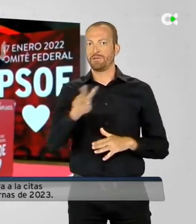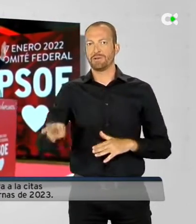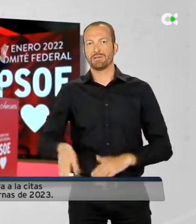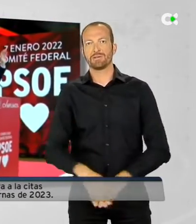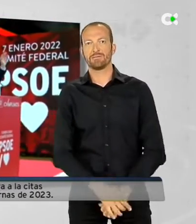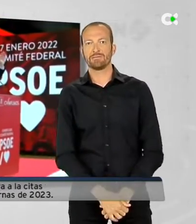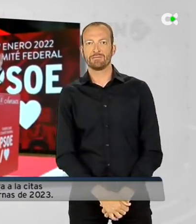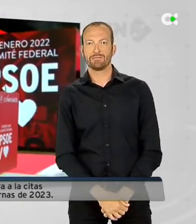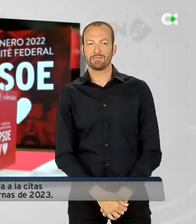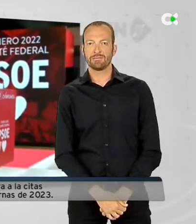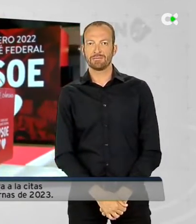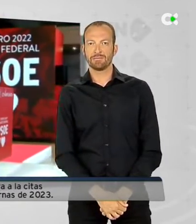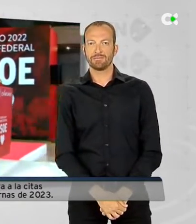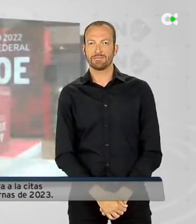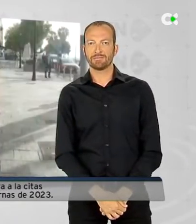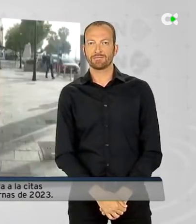2023.